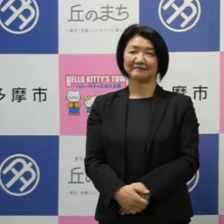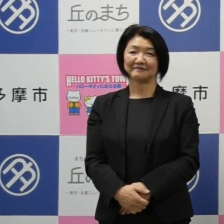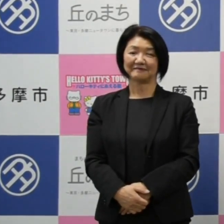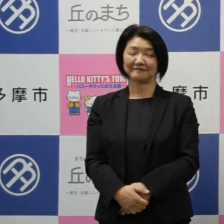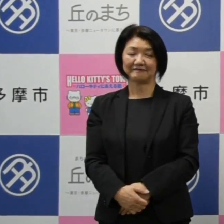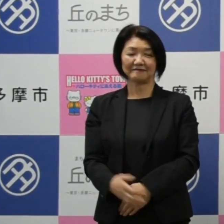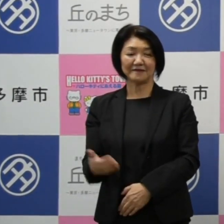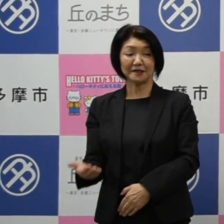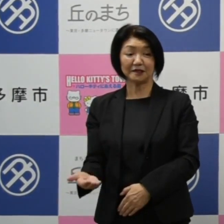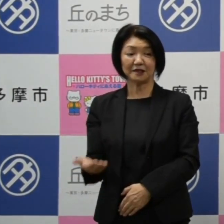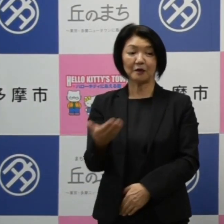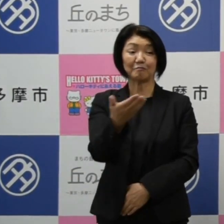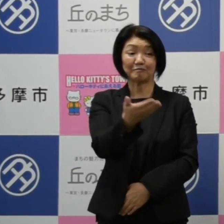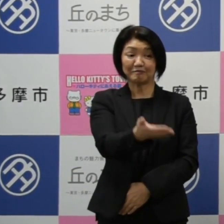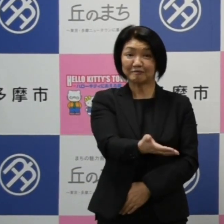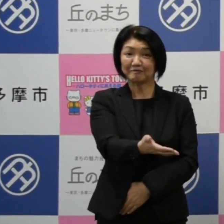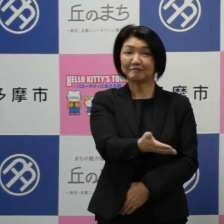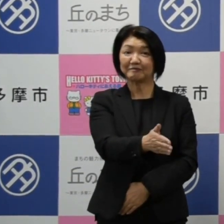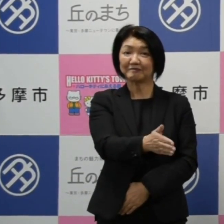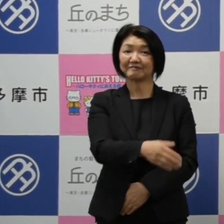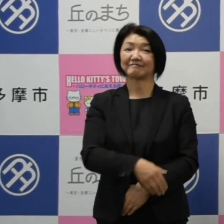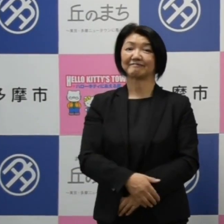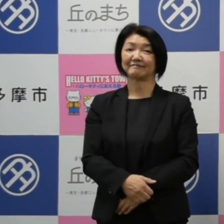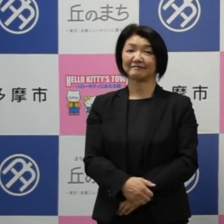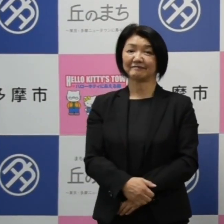次のフリップをご覧ください。